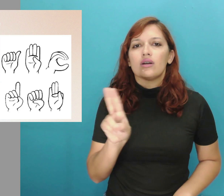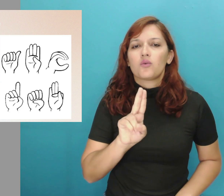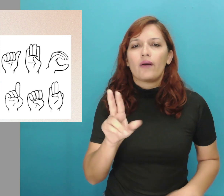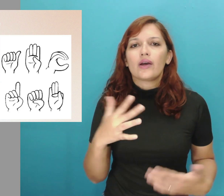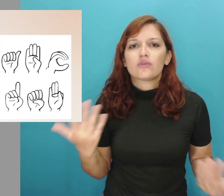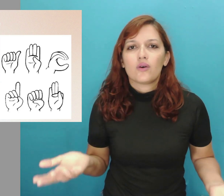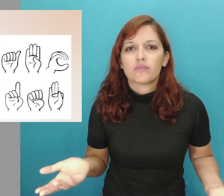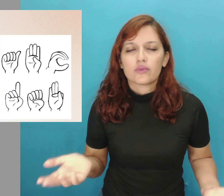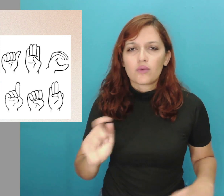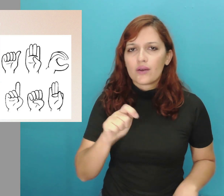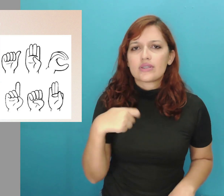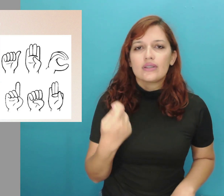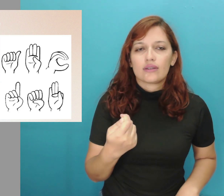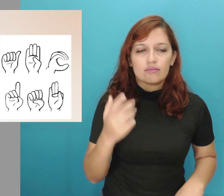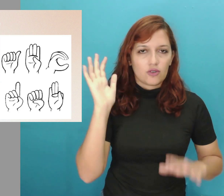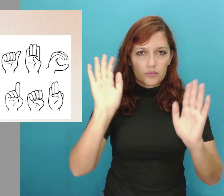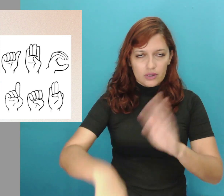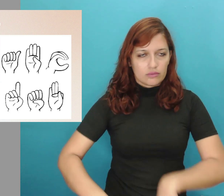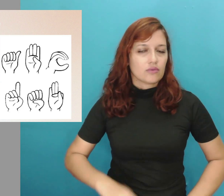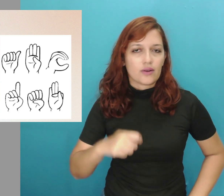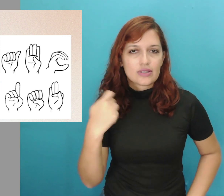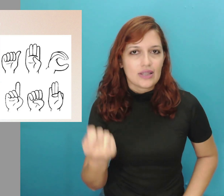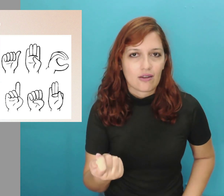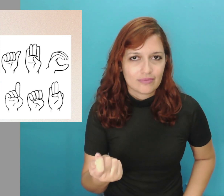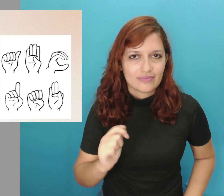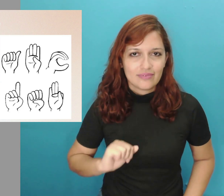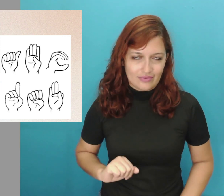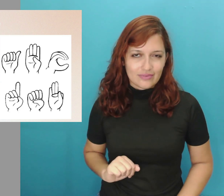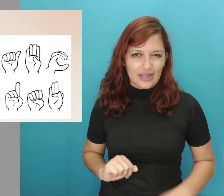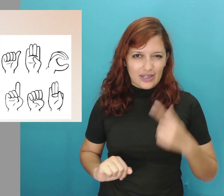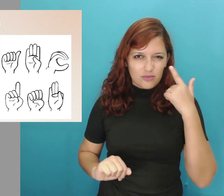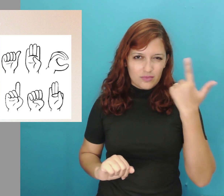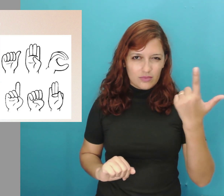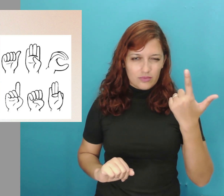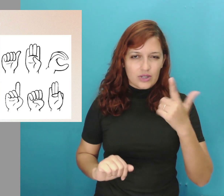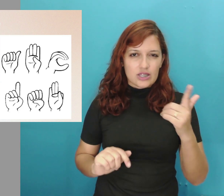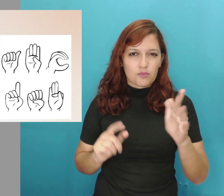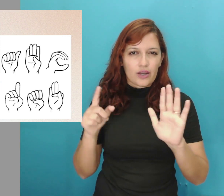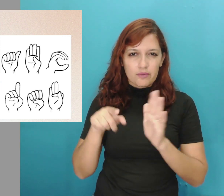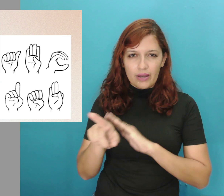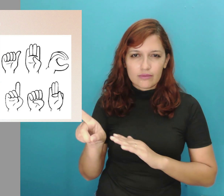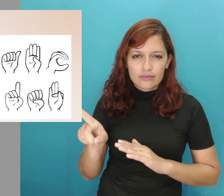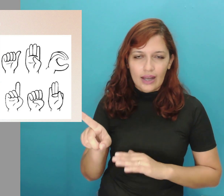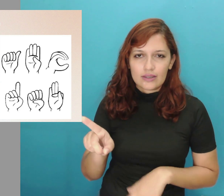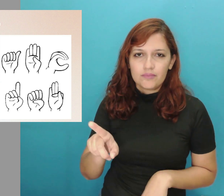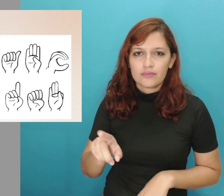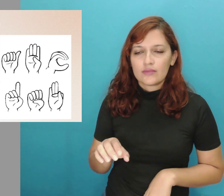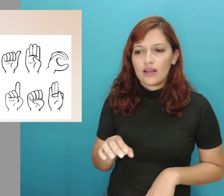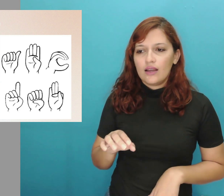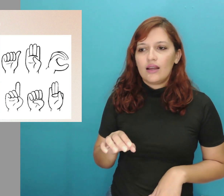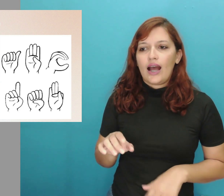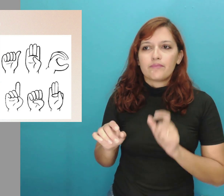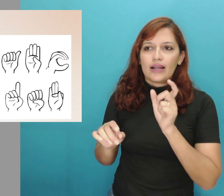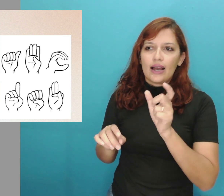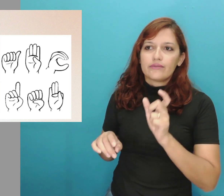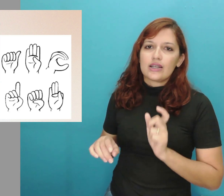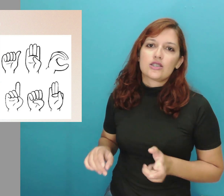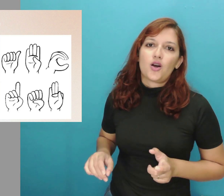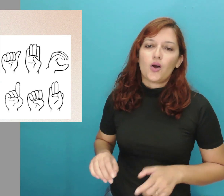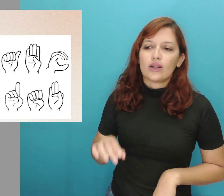Qual é o nome? Qual é o sinal? Nome não. Qual é o sinal? Entendeu? Por exemplo, eu quero perguntar, né? A palavra é escola.